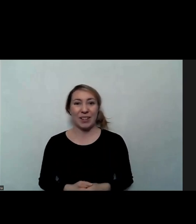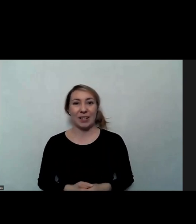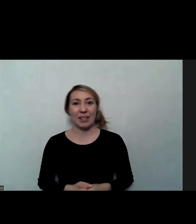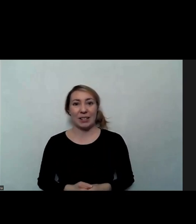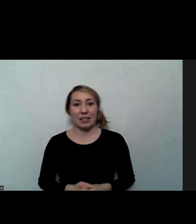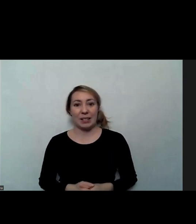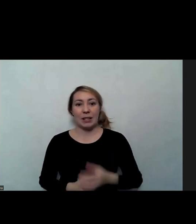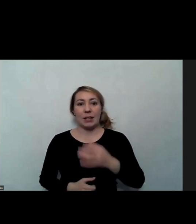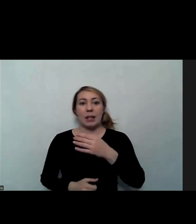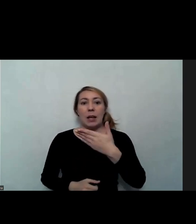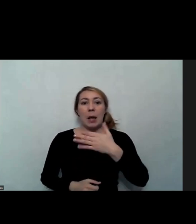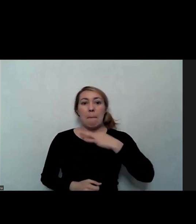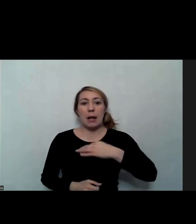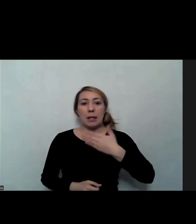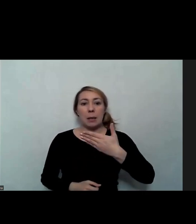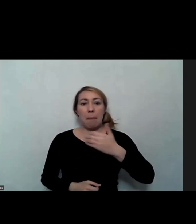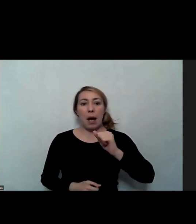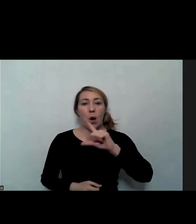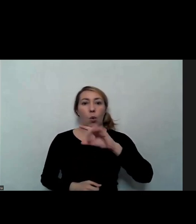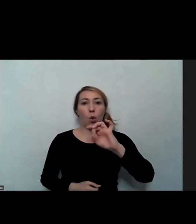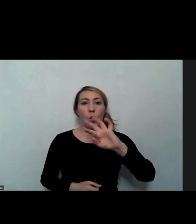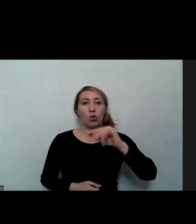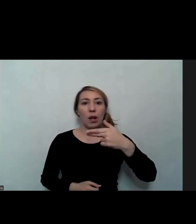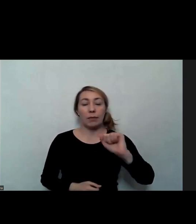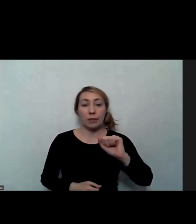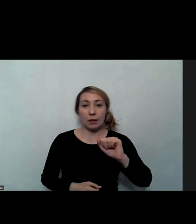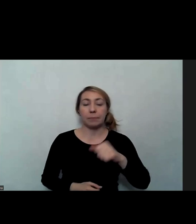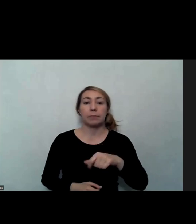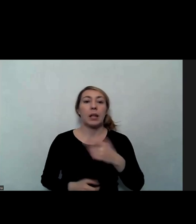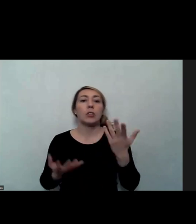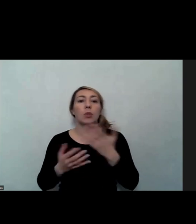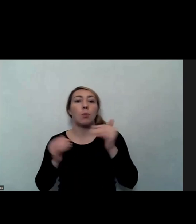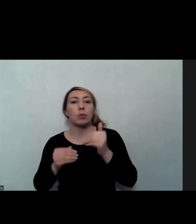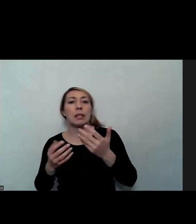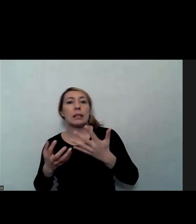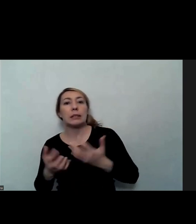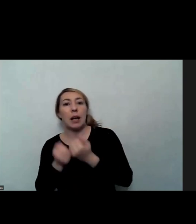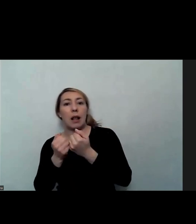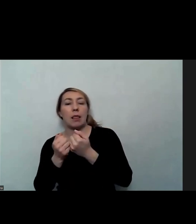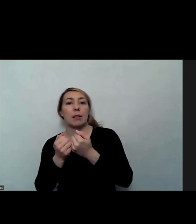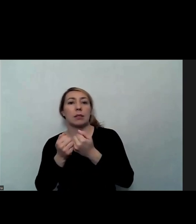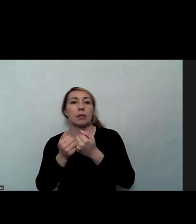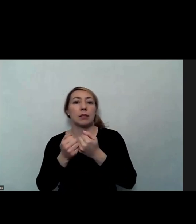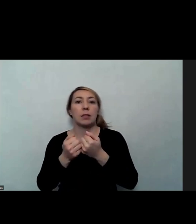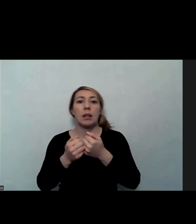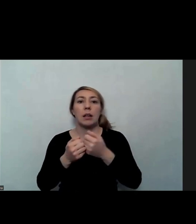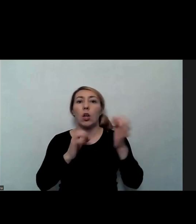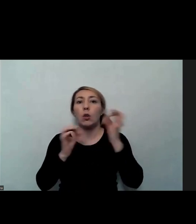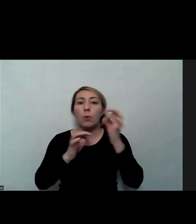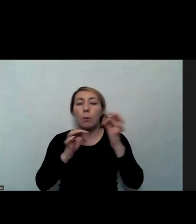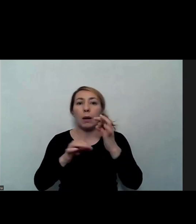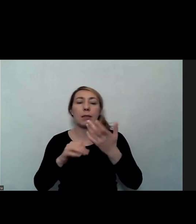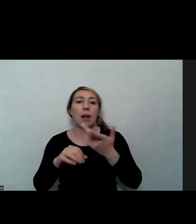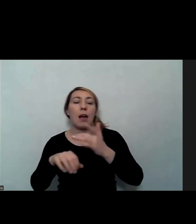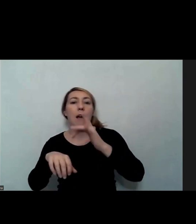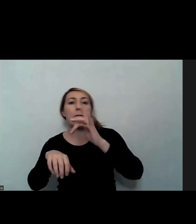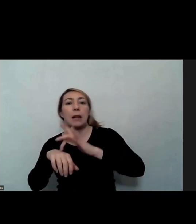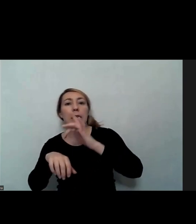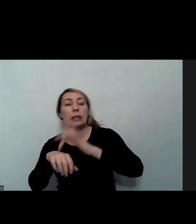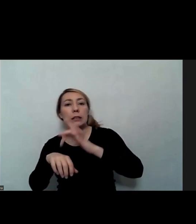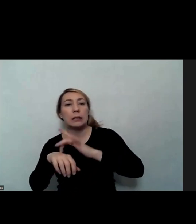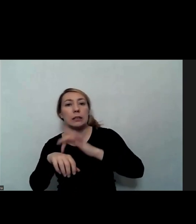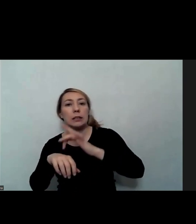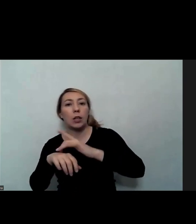Pytanie od pani Małgorzaty. Czy gdzieś można znaleźć informacje o wynikach badań normalizacyjnych, jak wyszły one w grupie dzieci